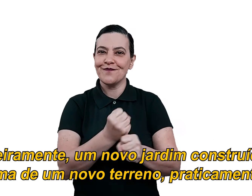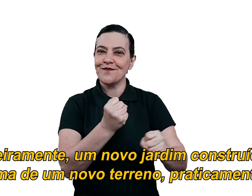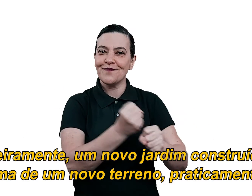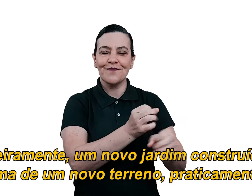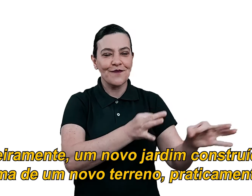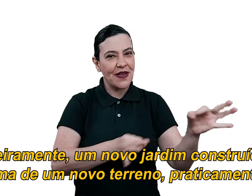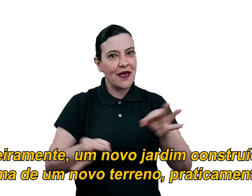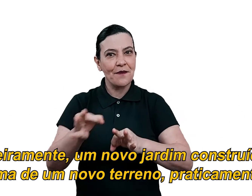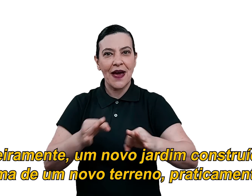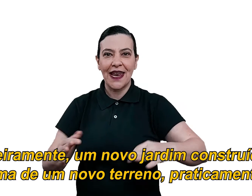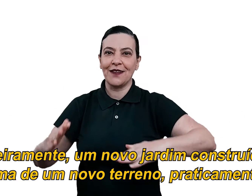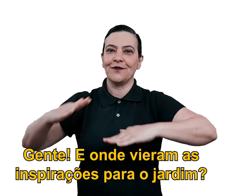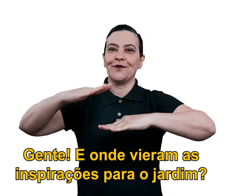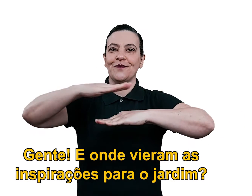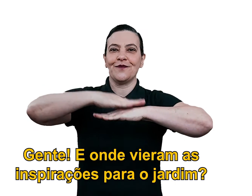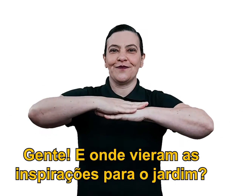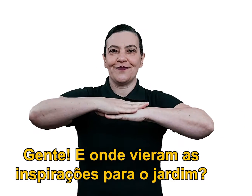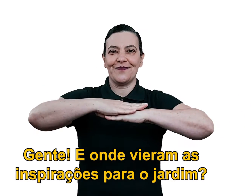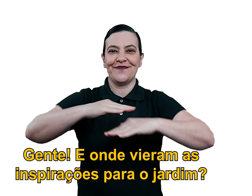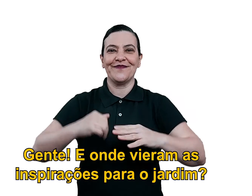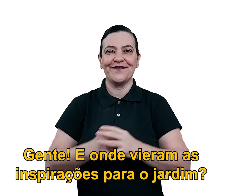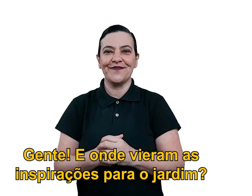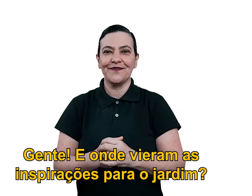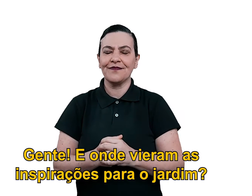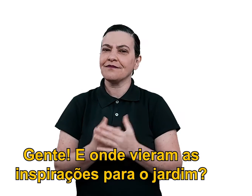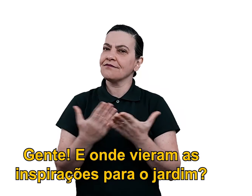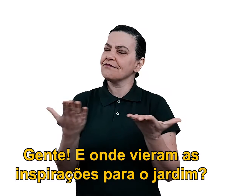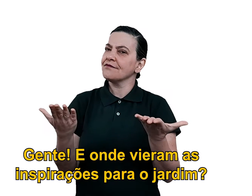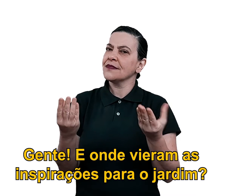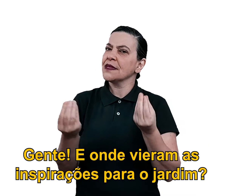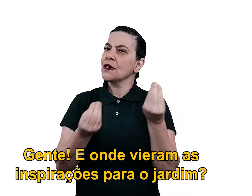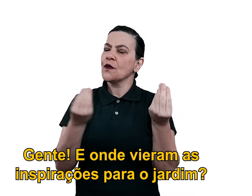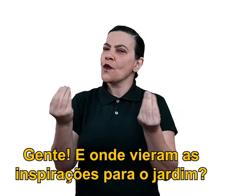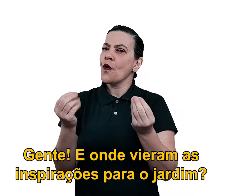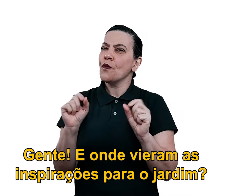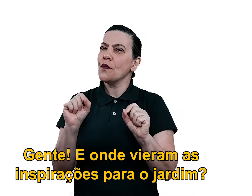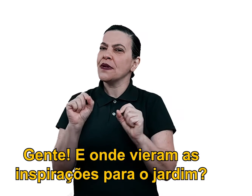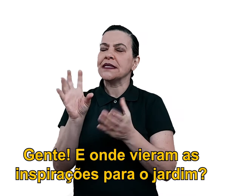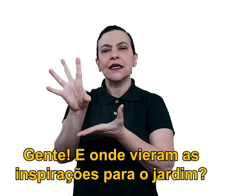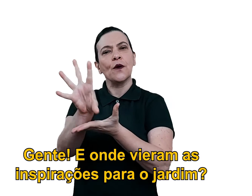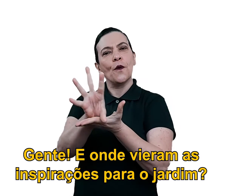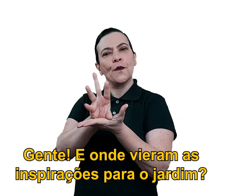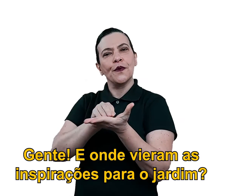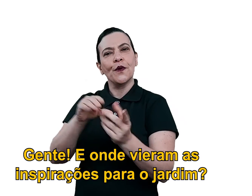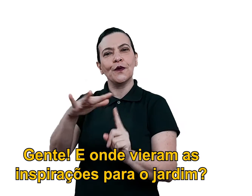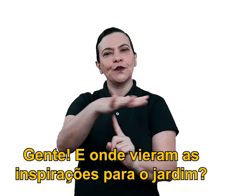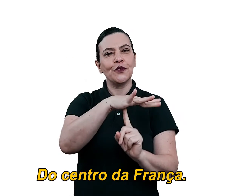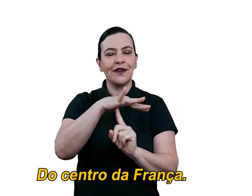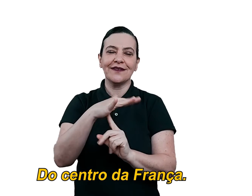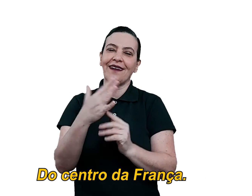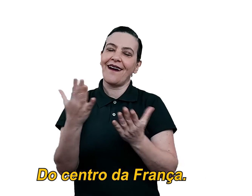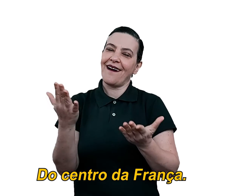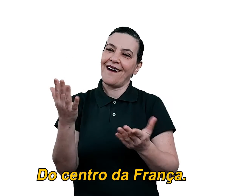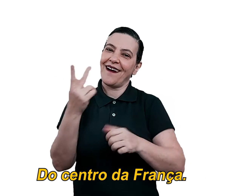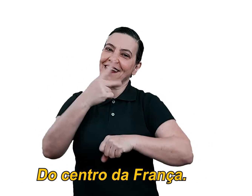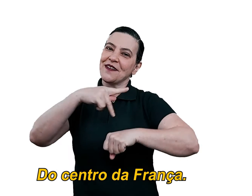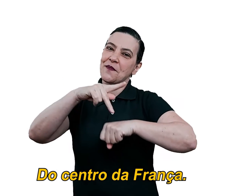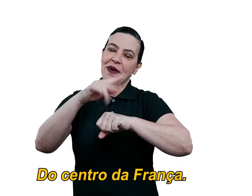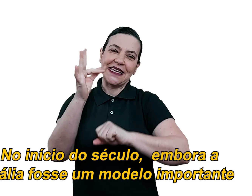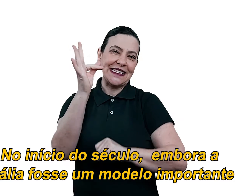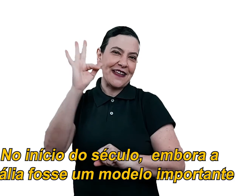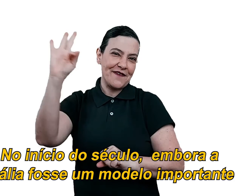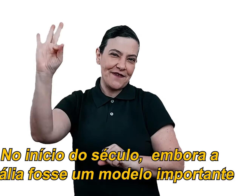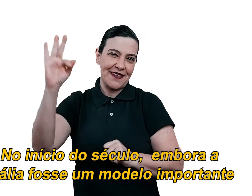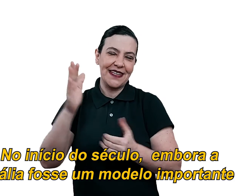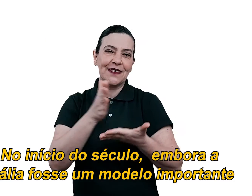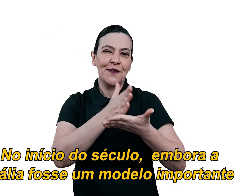novo terreno, praticamente. Gente, e de onde que vieram as inspirações pro jardim? Sempre da França, não é?